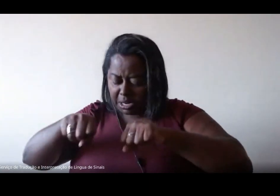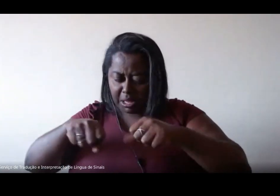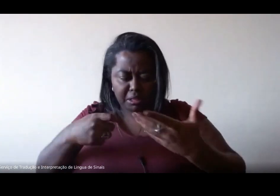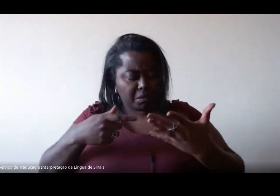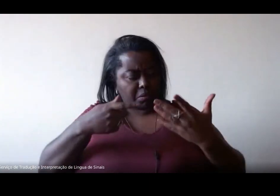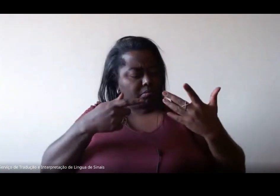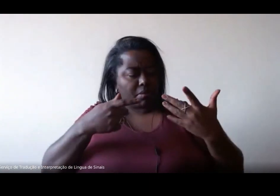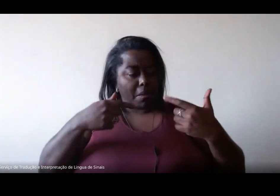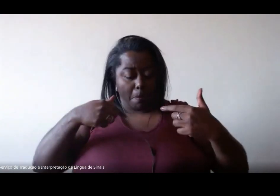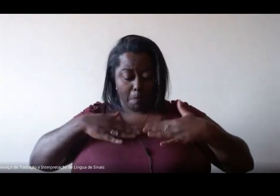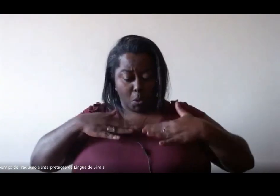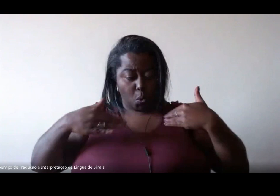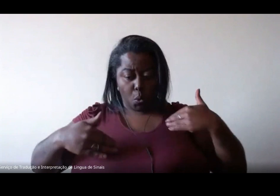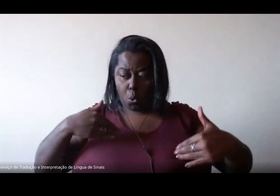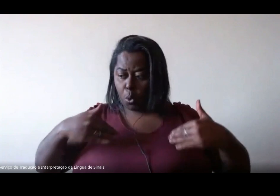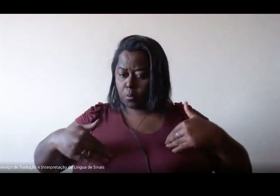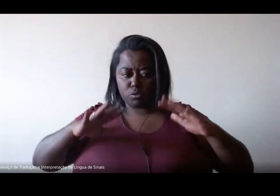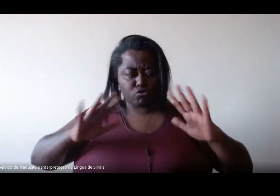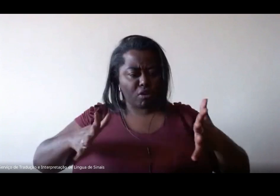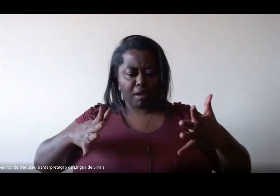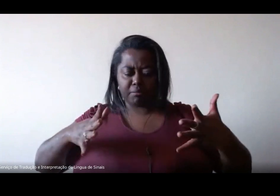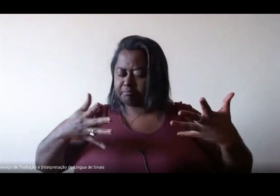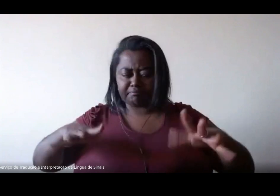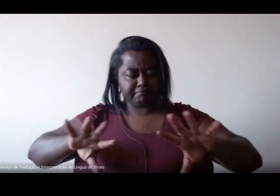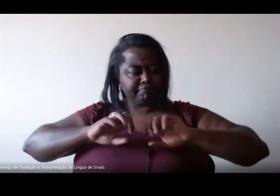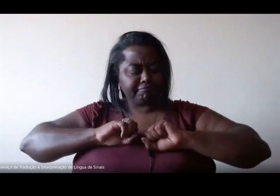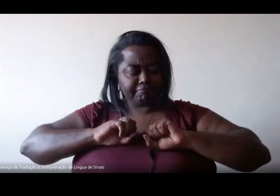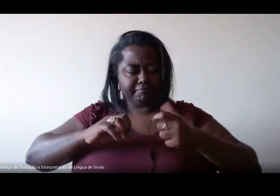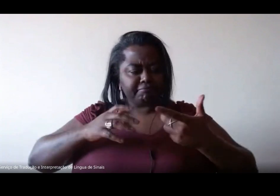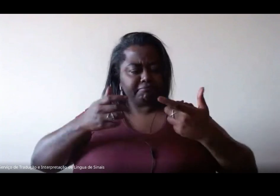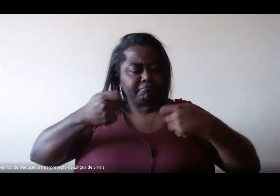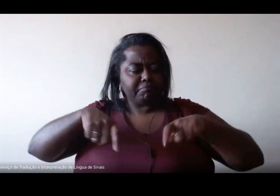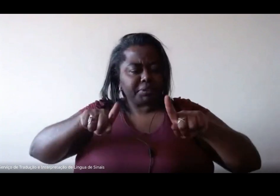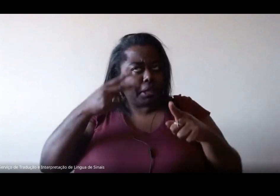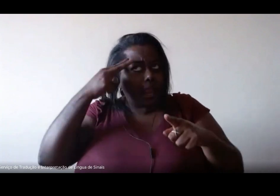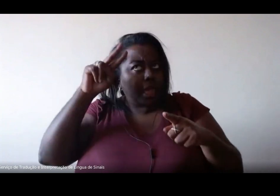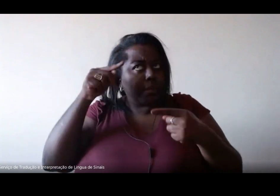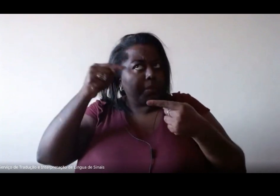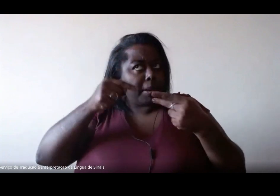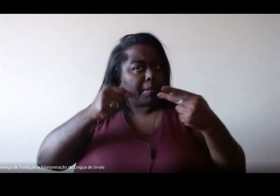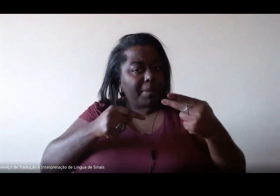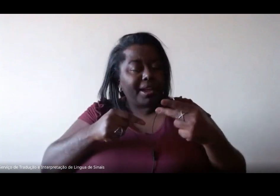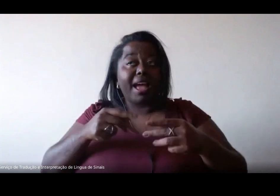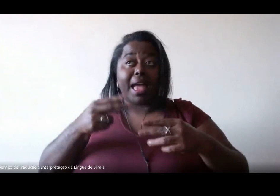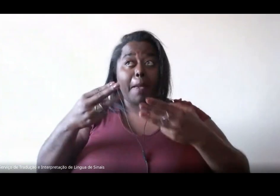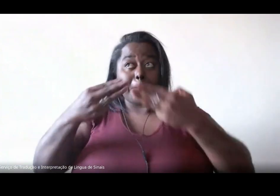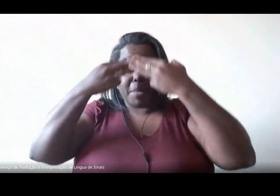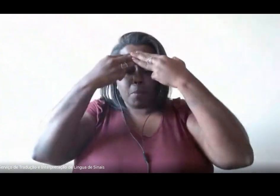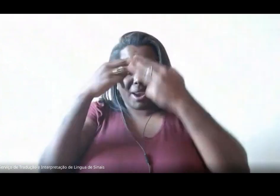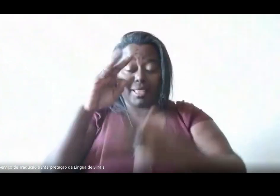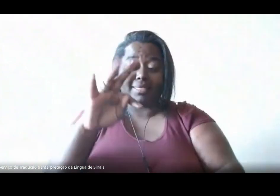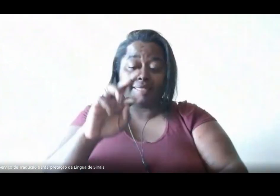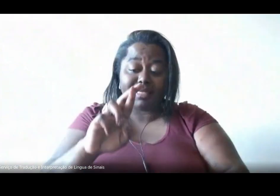meus órgãos de equilíbrio adquiriram uma habilidade que dispensa lembranças. É um pouco assim que funciona a